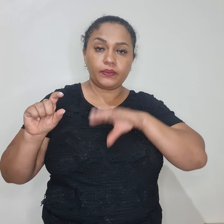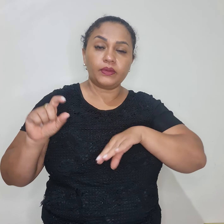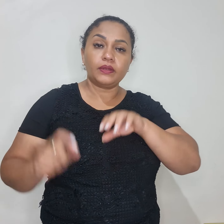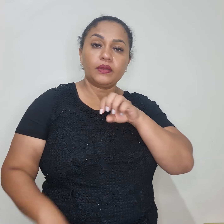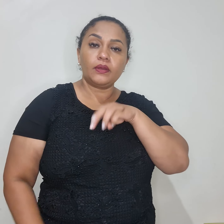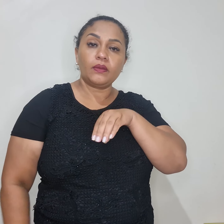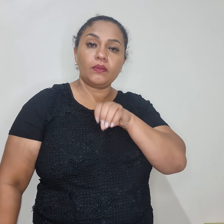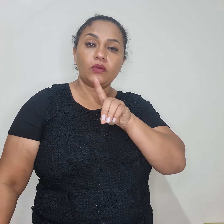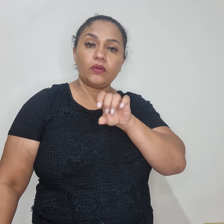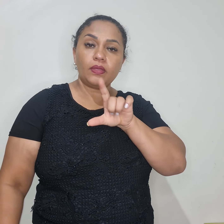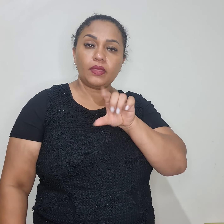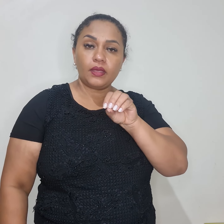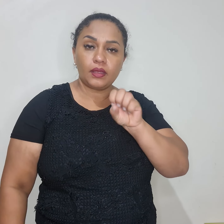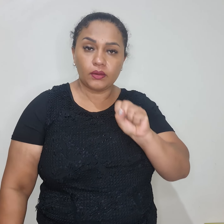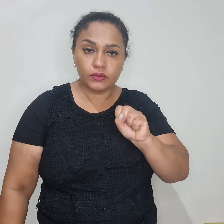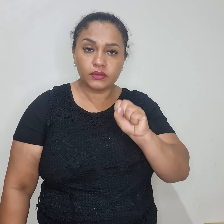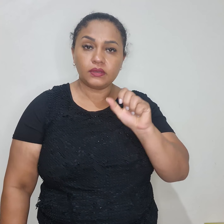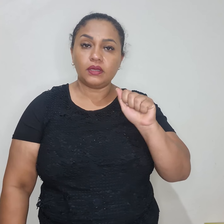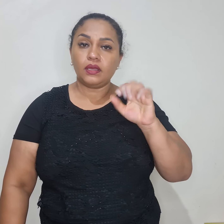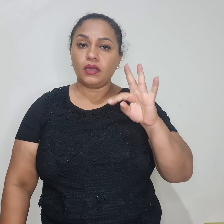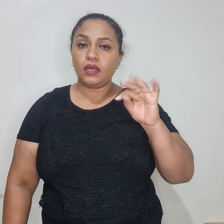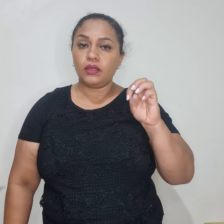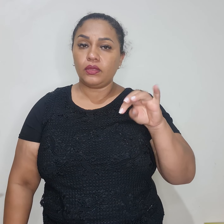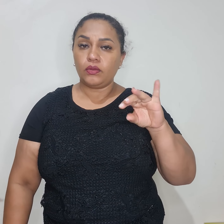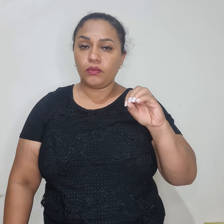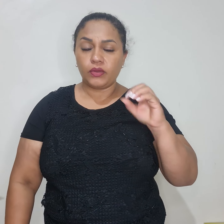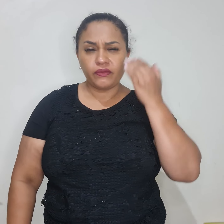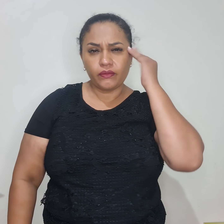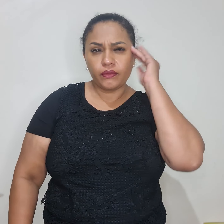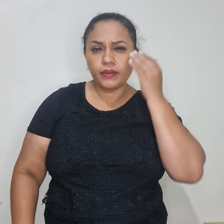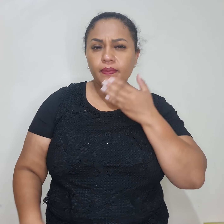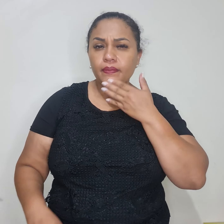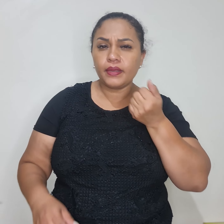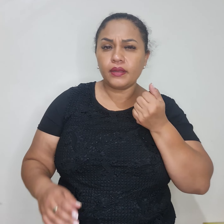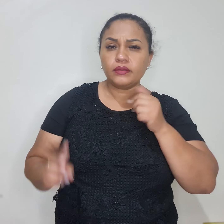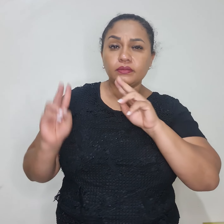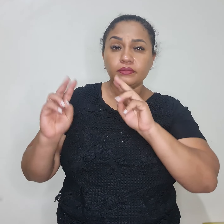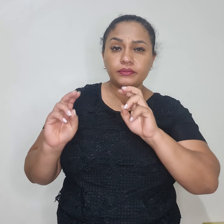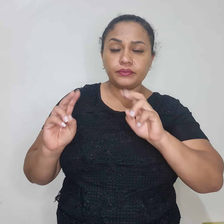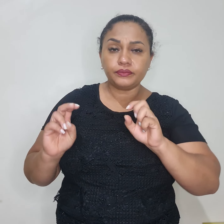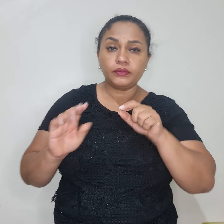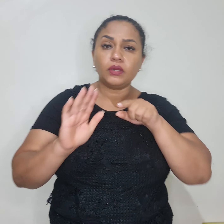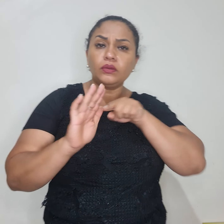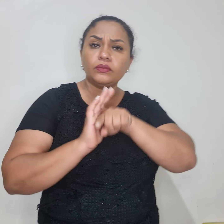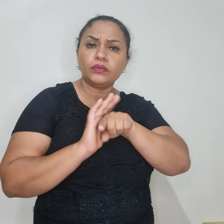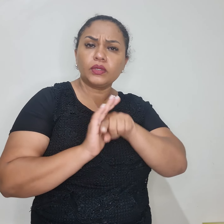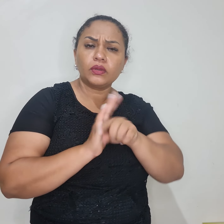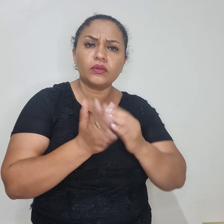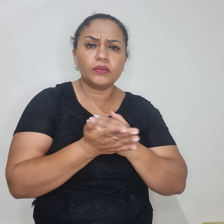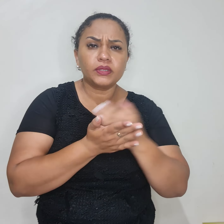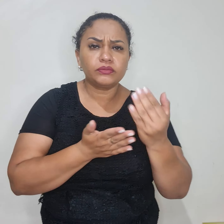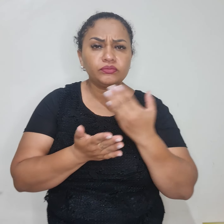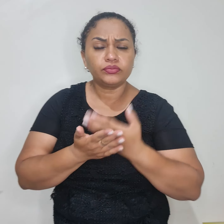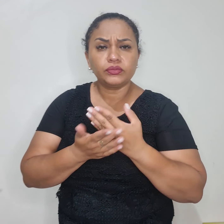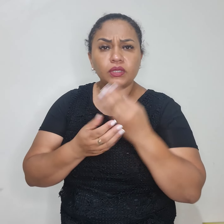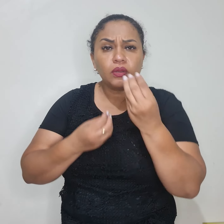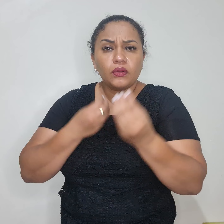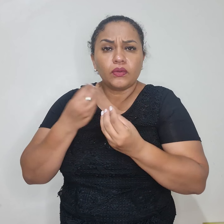Os cientistas começaram a estudar qual é a menor parte da matéria. O que forma a matéria? Se eu for dividir um